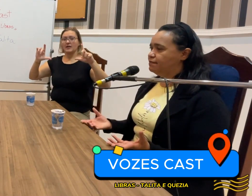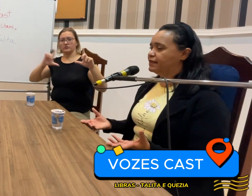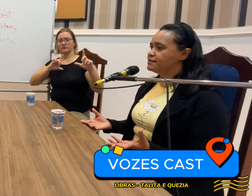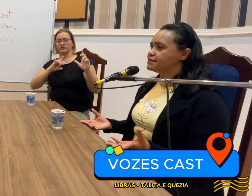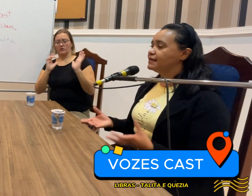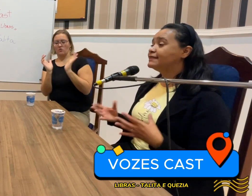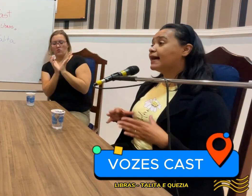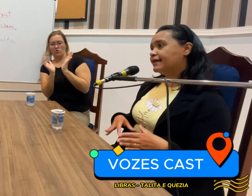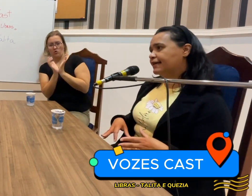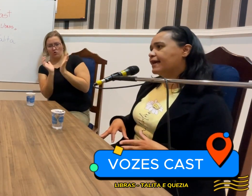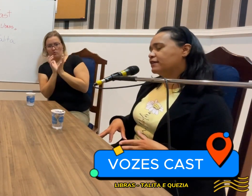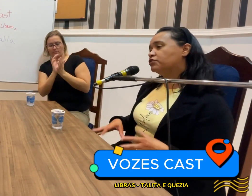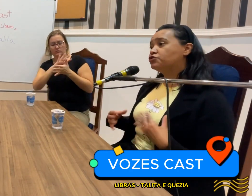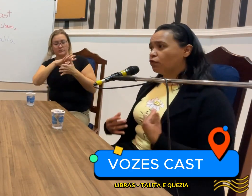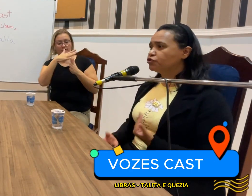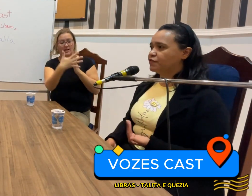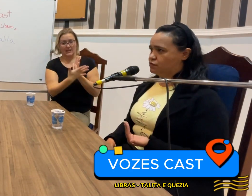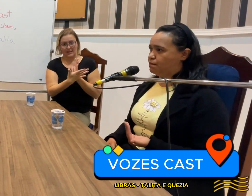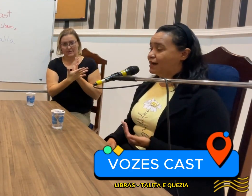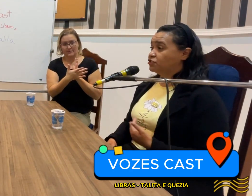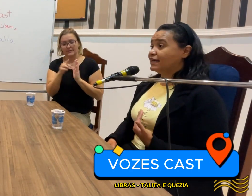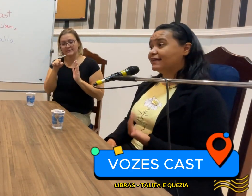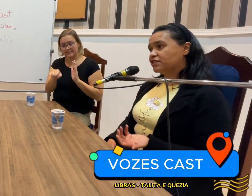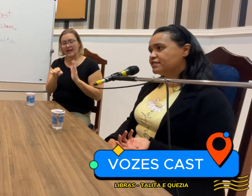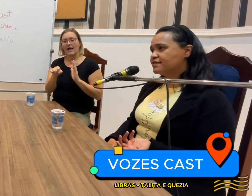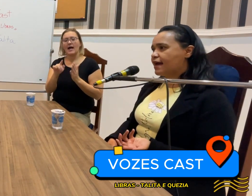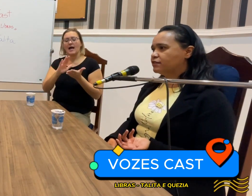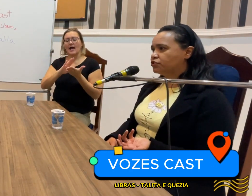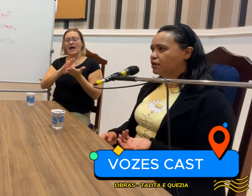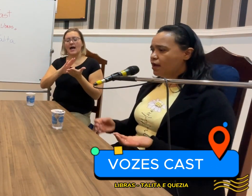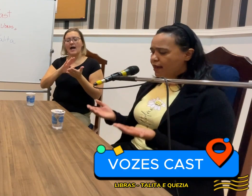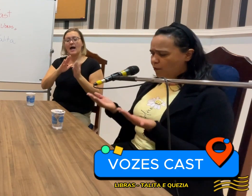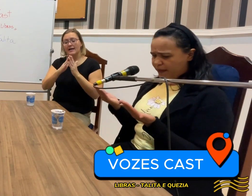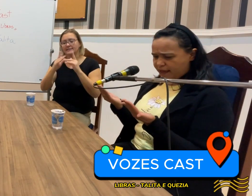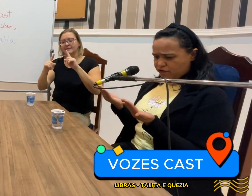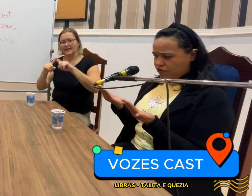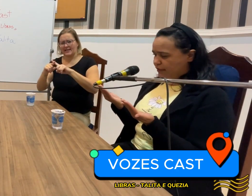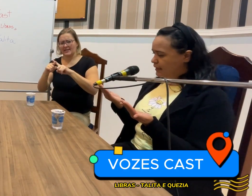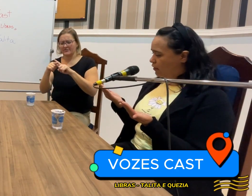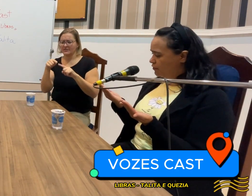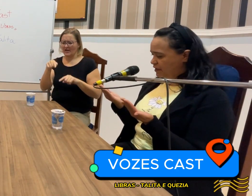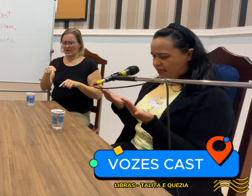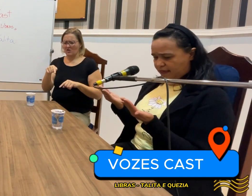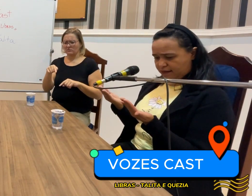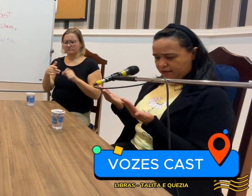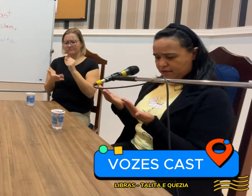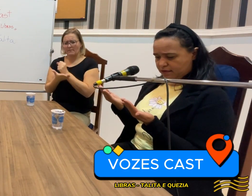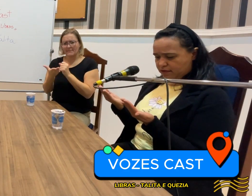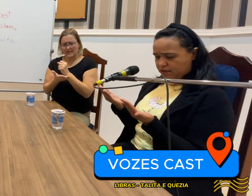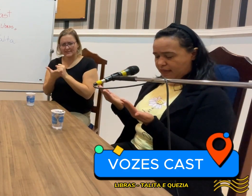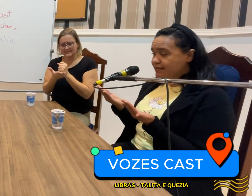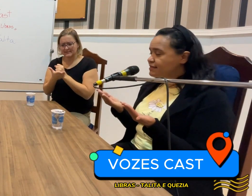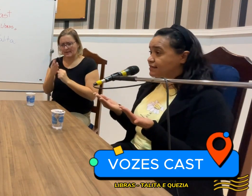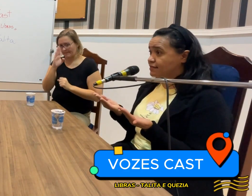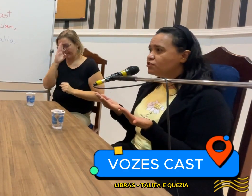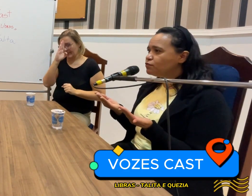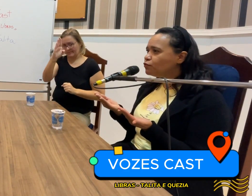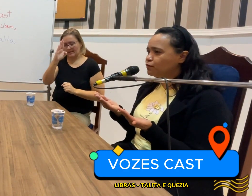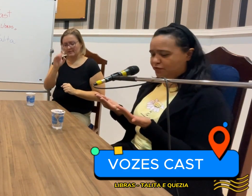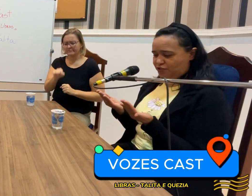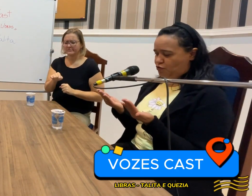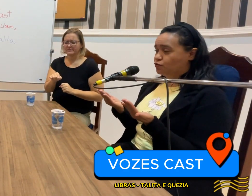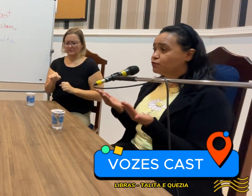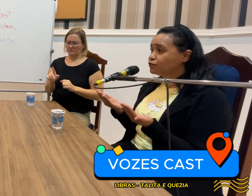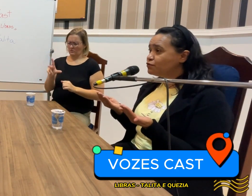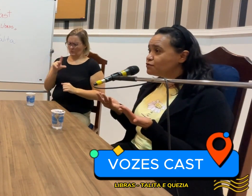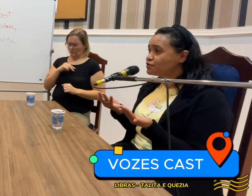de Libras na igreja de onde eu faço parte, na igreja sede. Sim. Eu peguei o jornal e fiquei: existe um